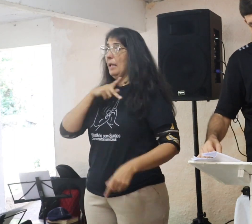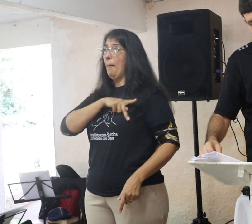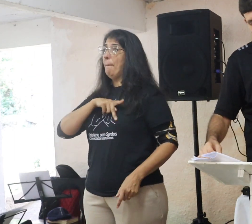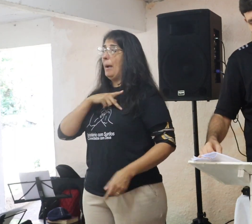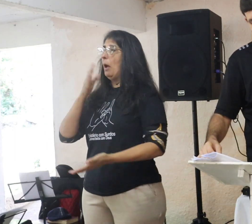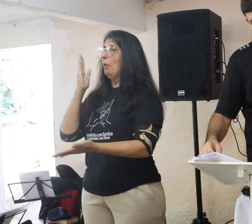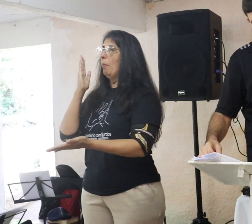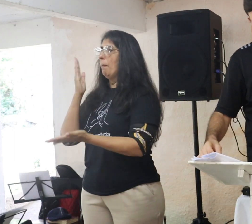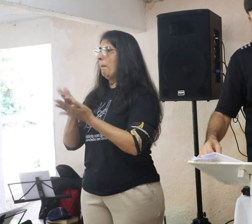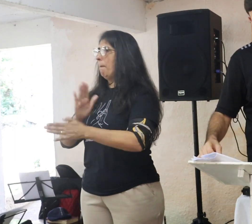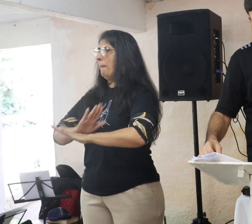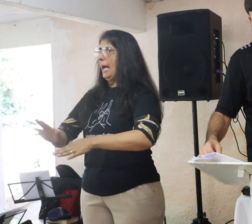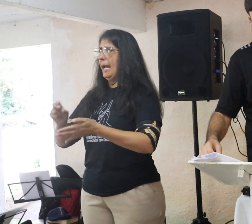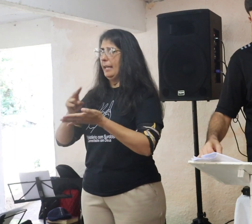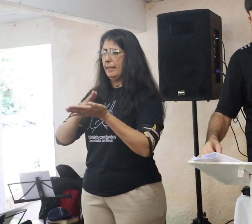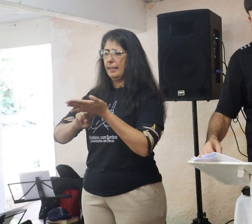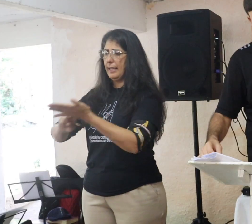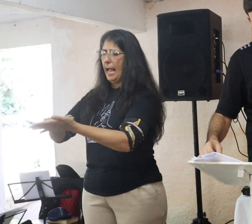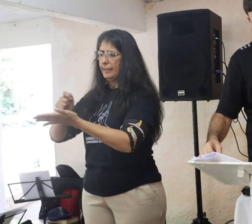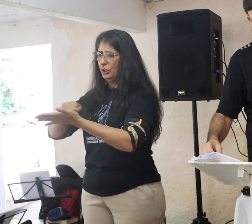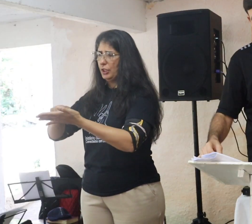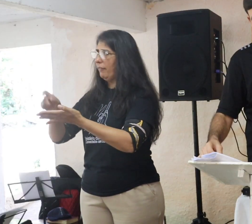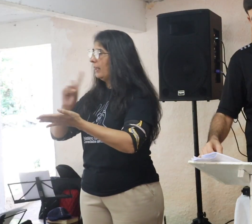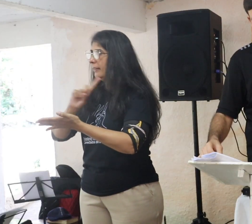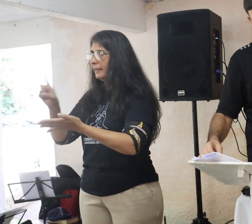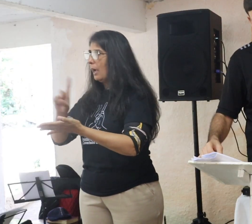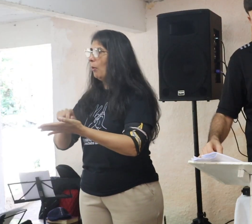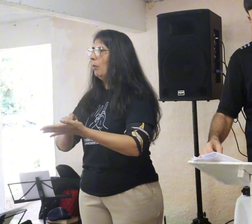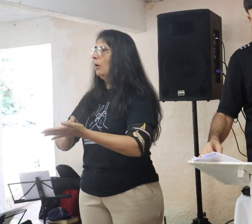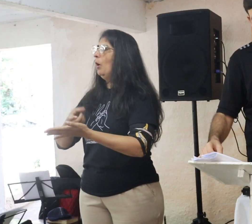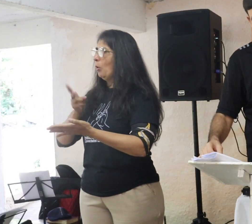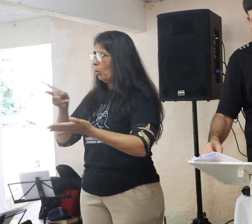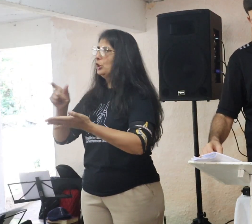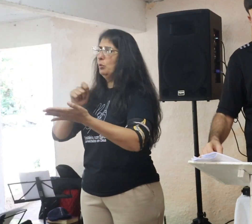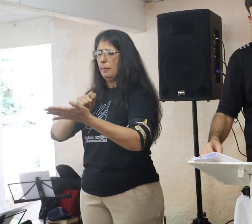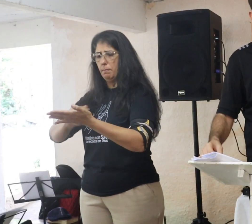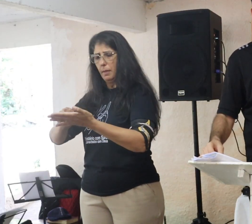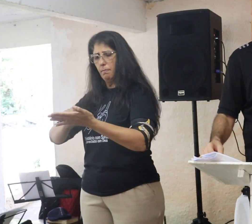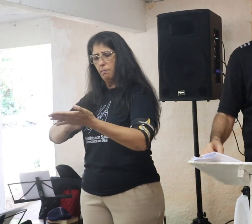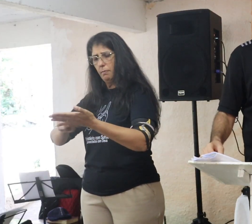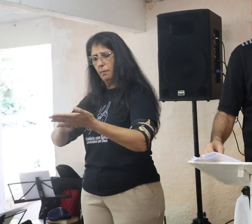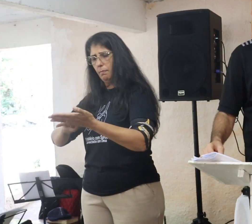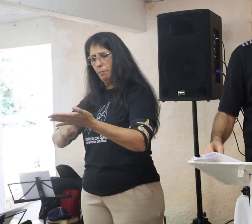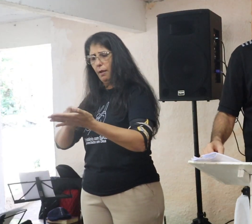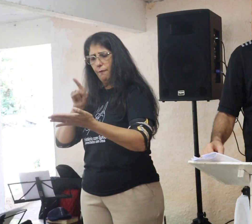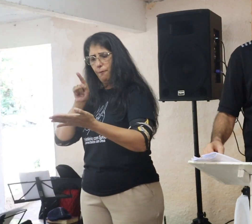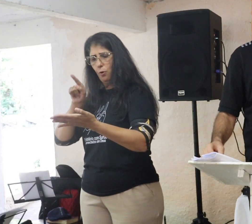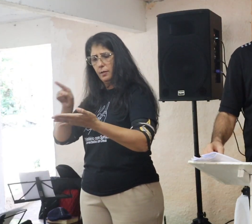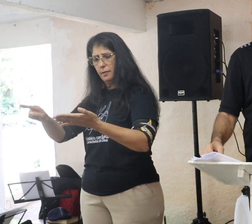Ele diz ainda mais, sejam sempre dedicados à obra do Senhor.